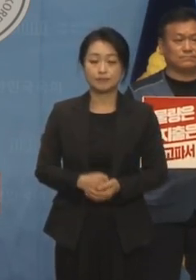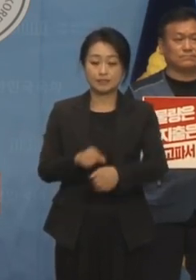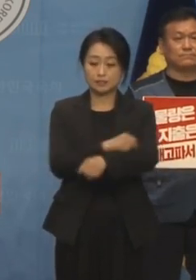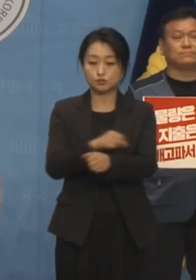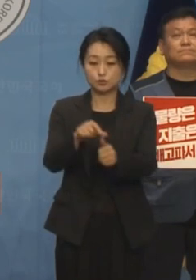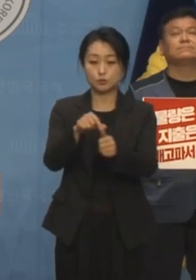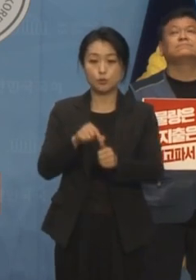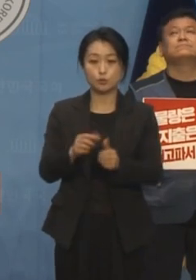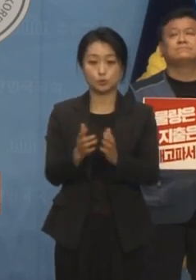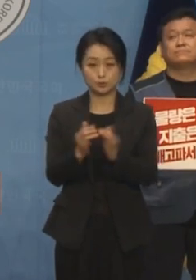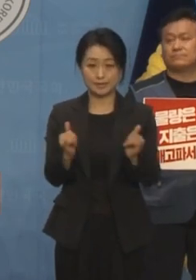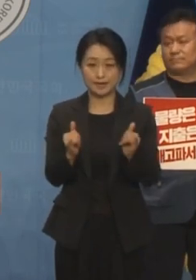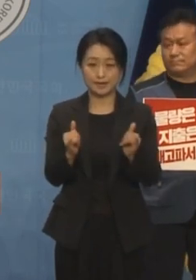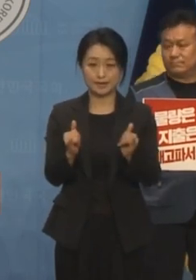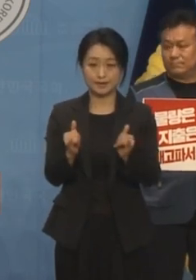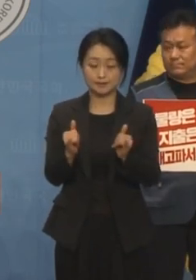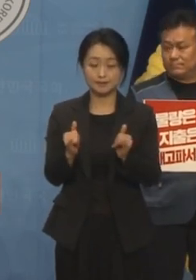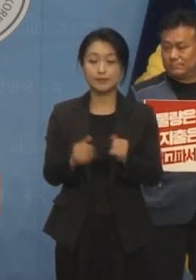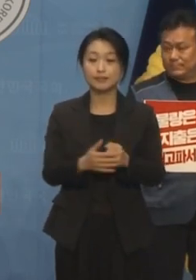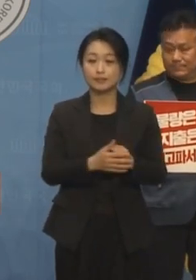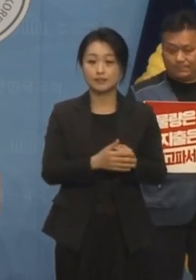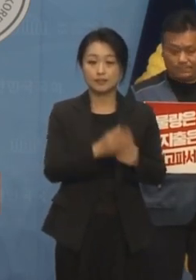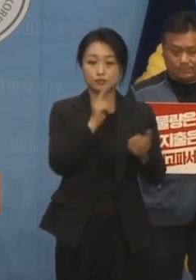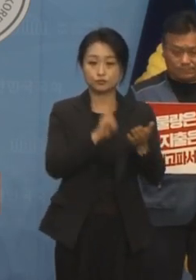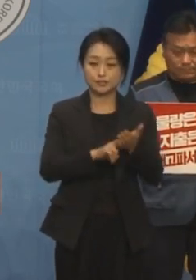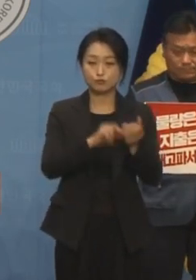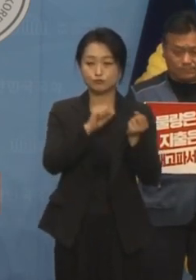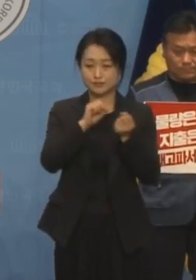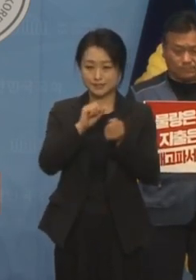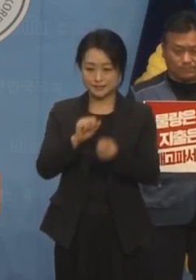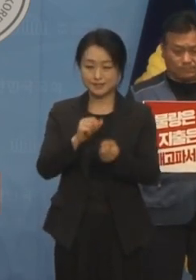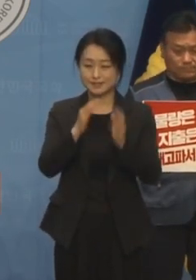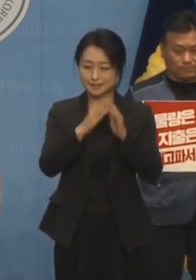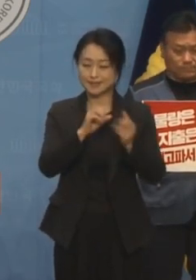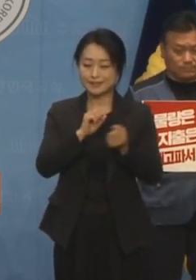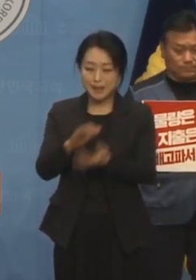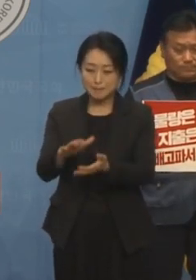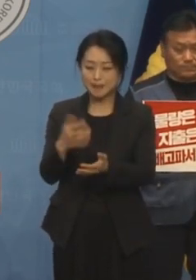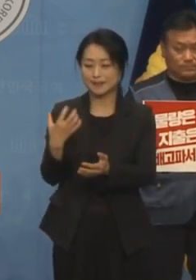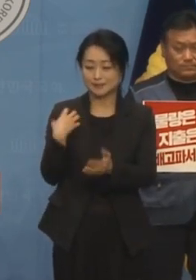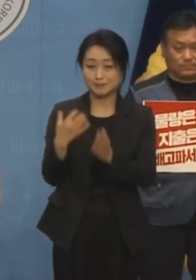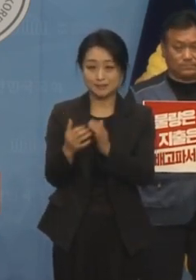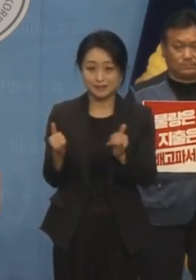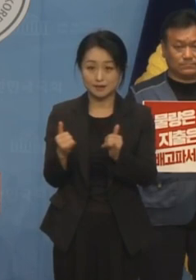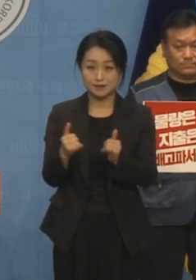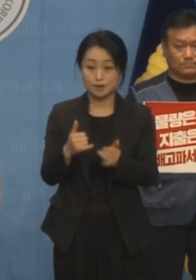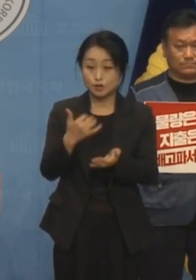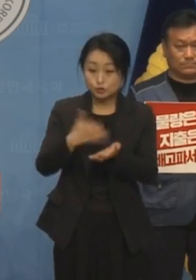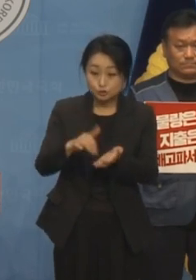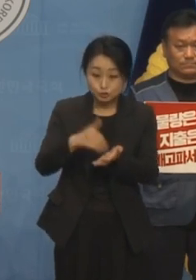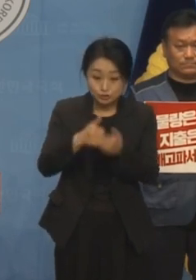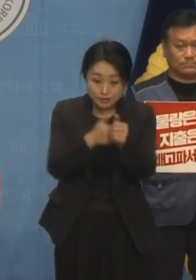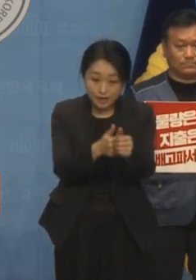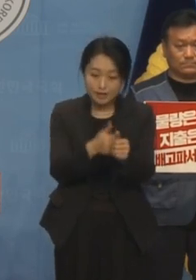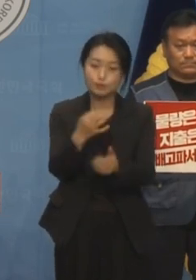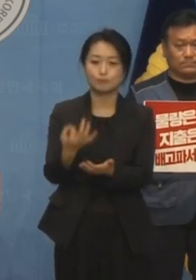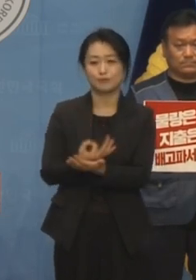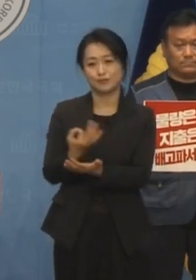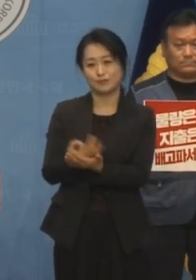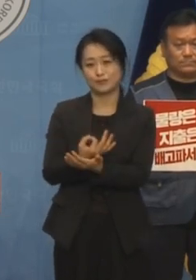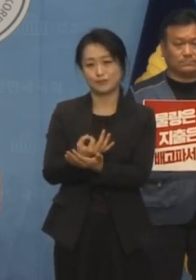특수고용 노동자 신분의 우체국 택배 종사자는 배송 물량이 곧 임금입니다.